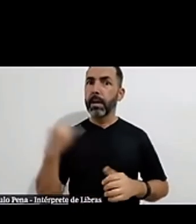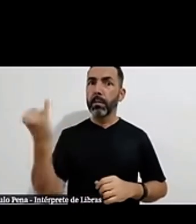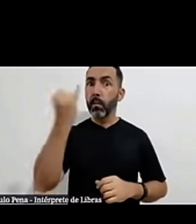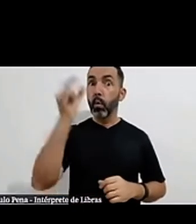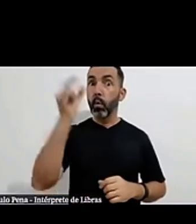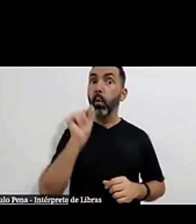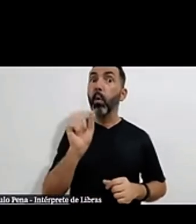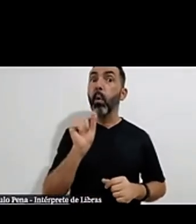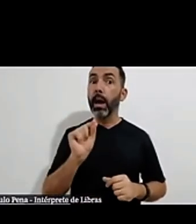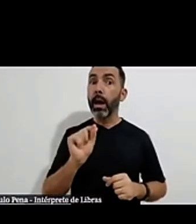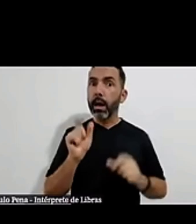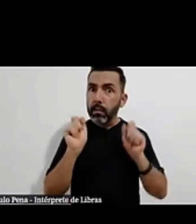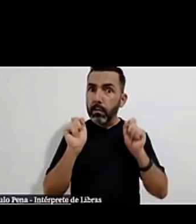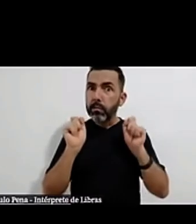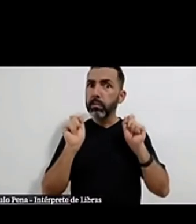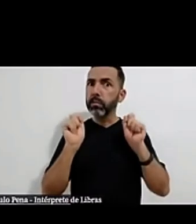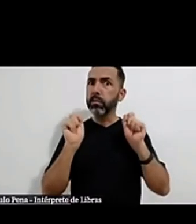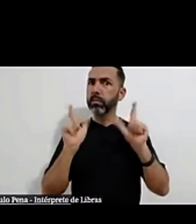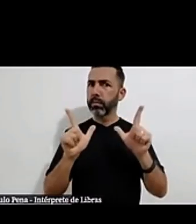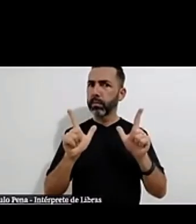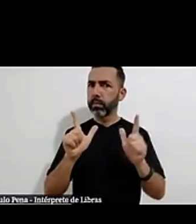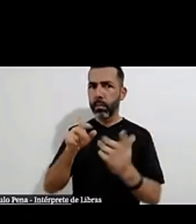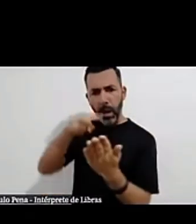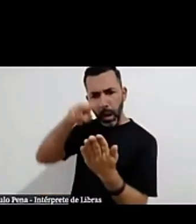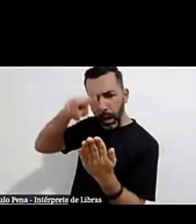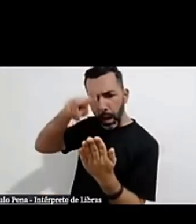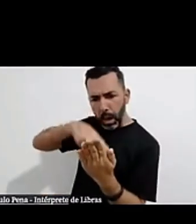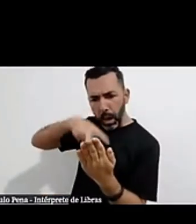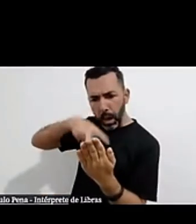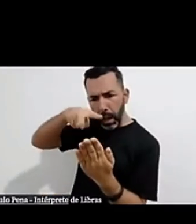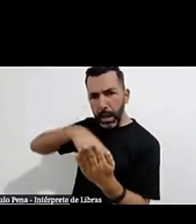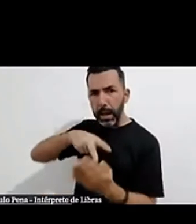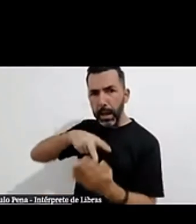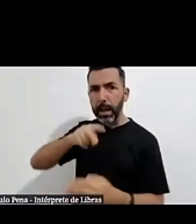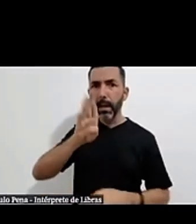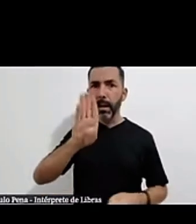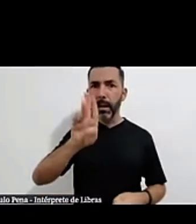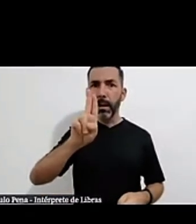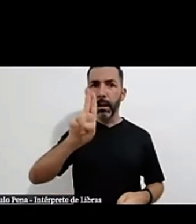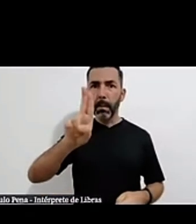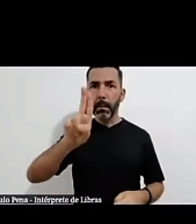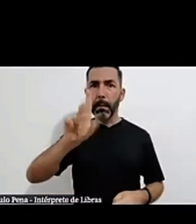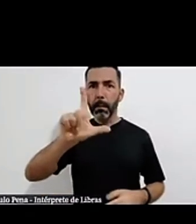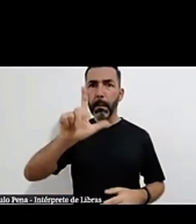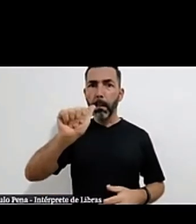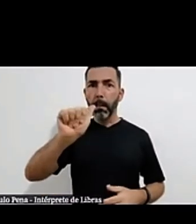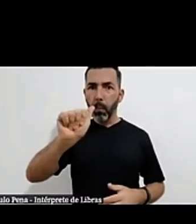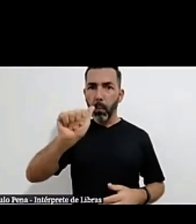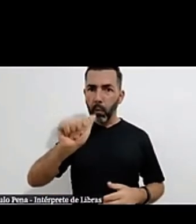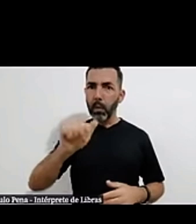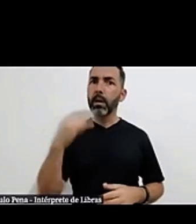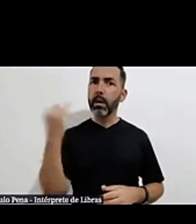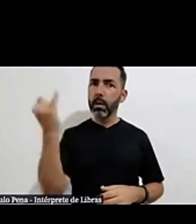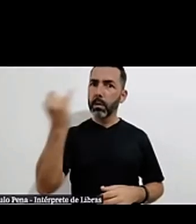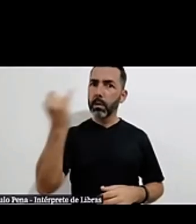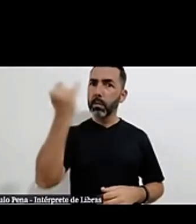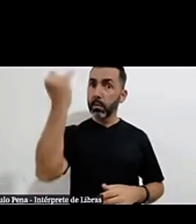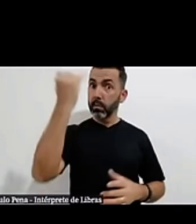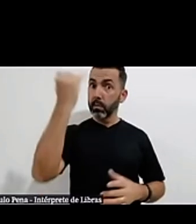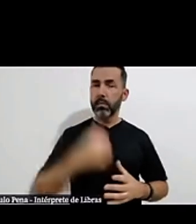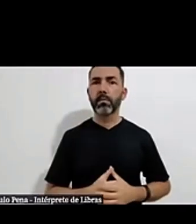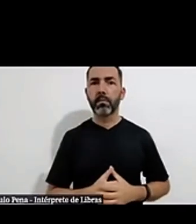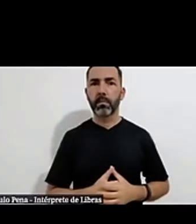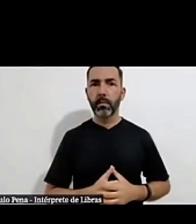bem inteirado, né, dos efeitos colaterais de certos medicamentos. Bom, e quais são